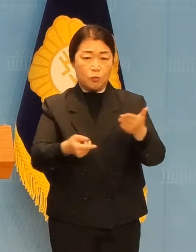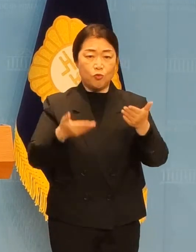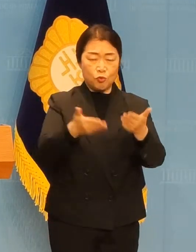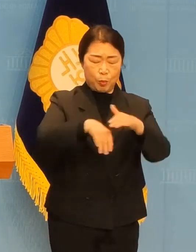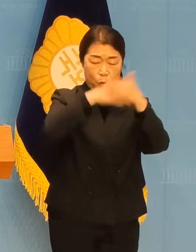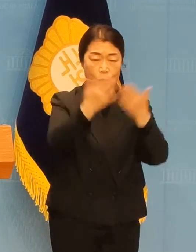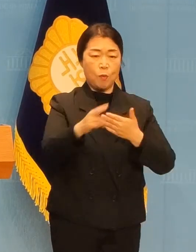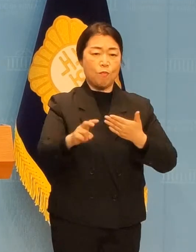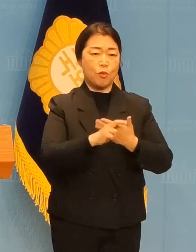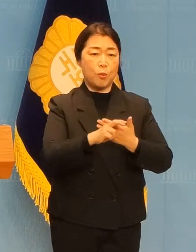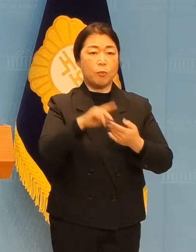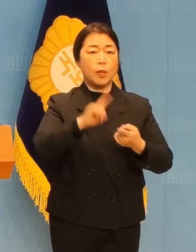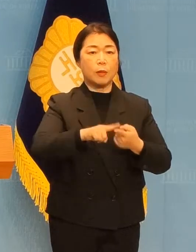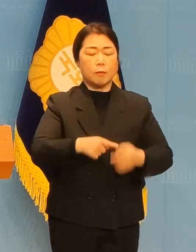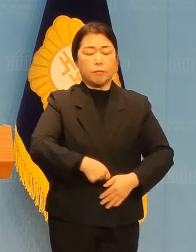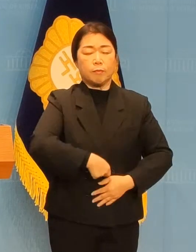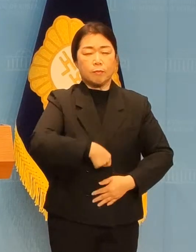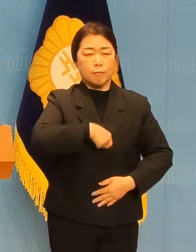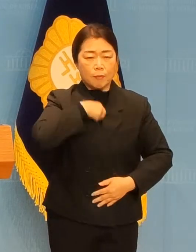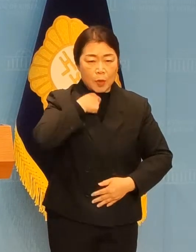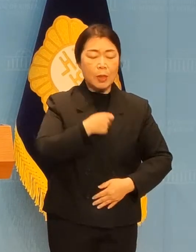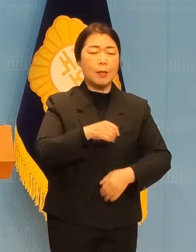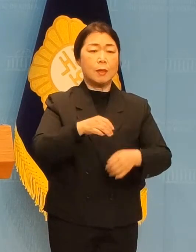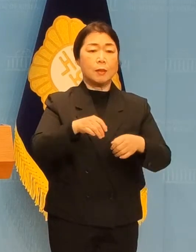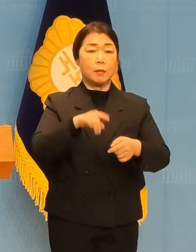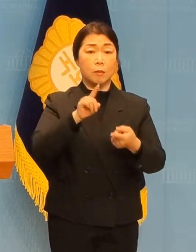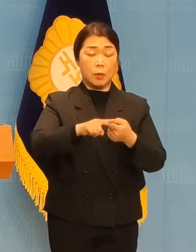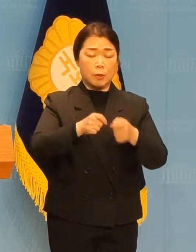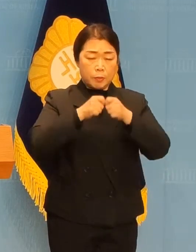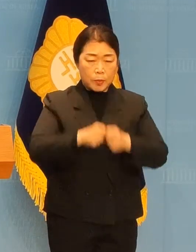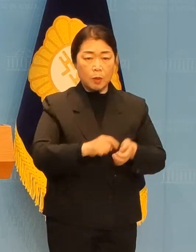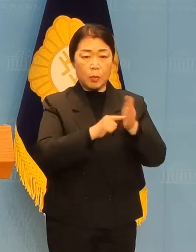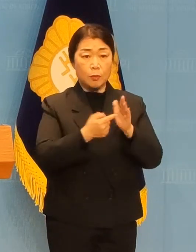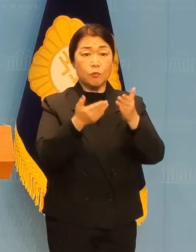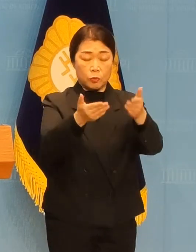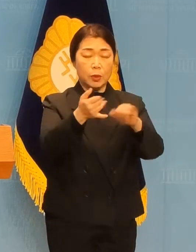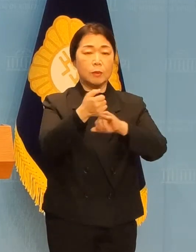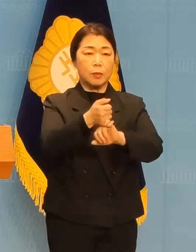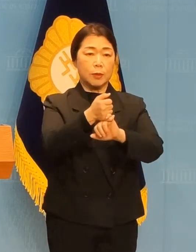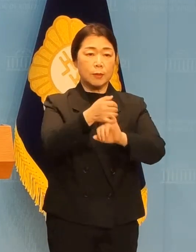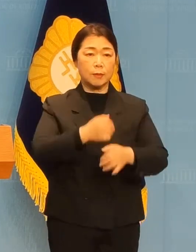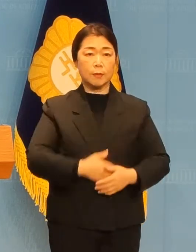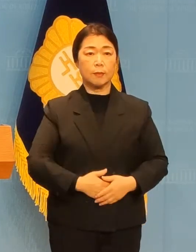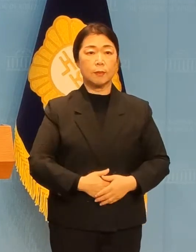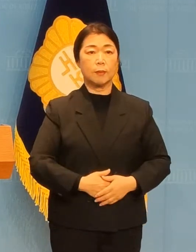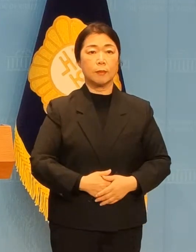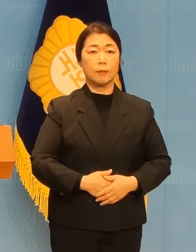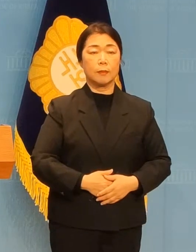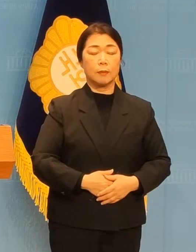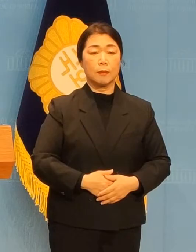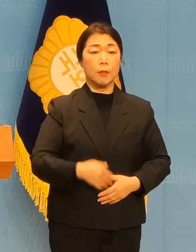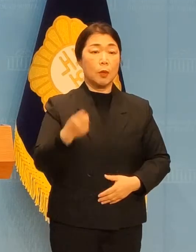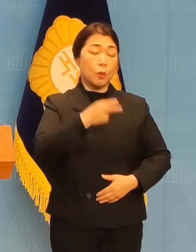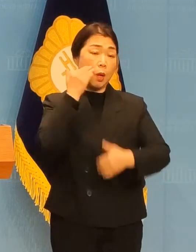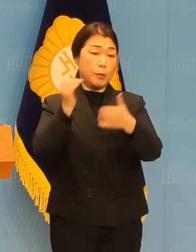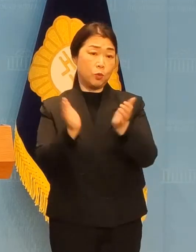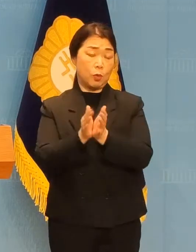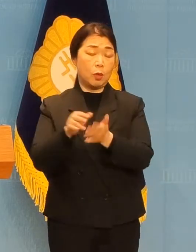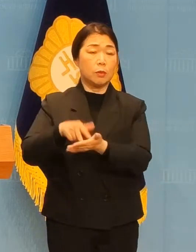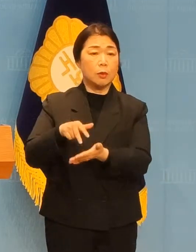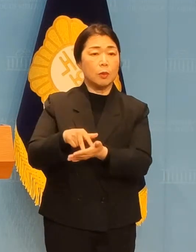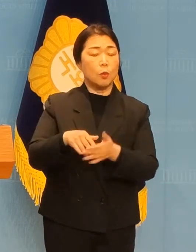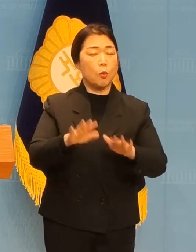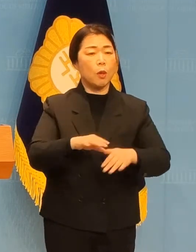대해 명명백백하게 사실관계를 가리겠습니다. 또한 더불어민주당은